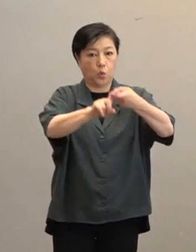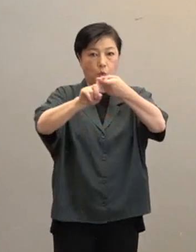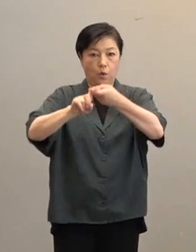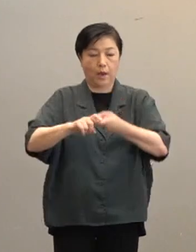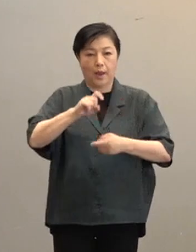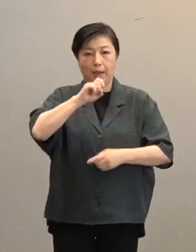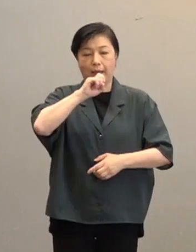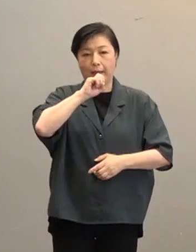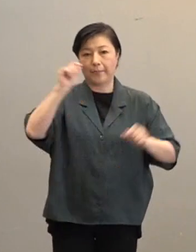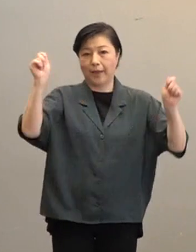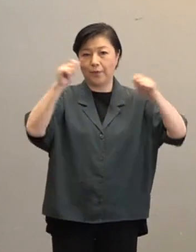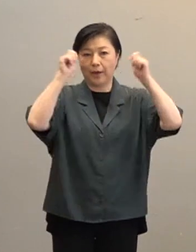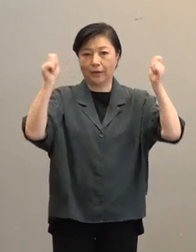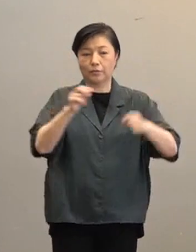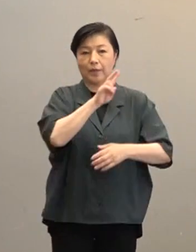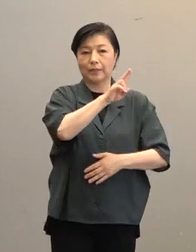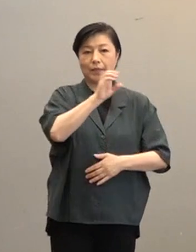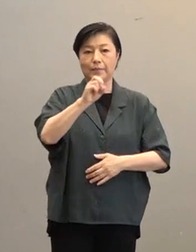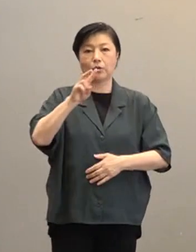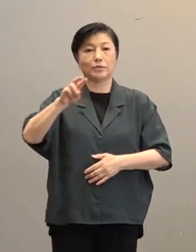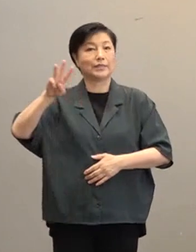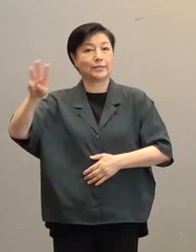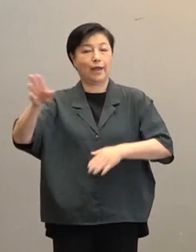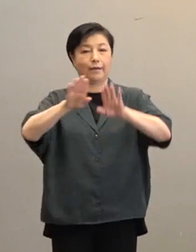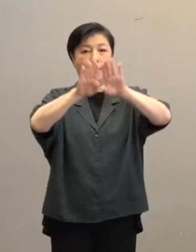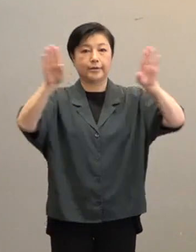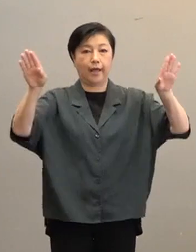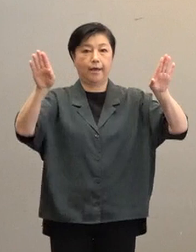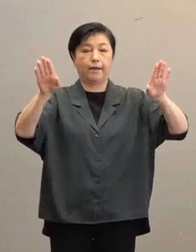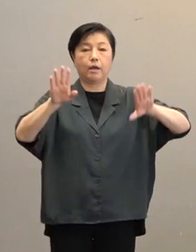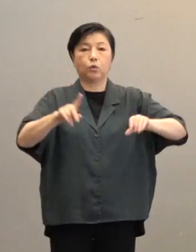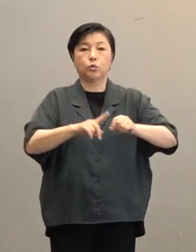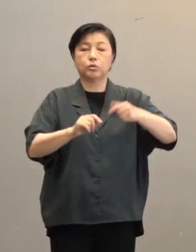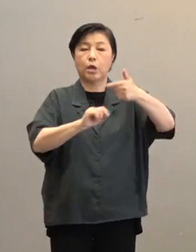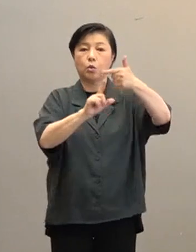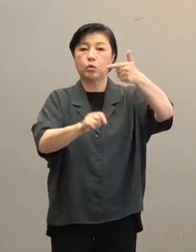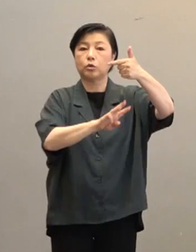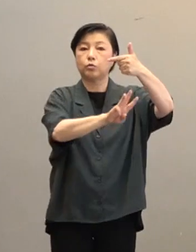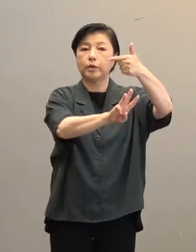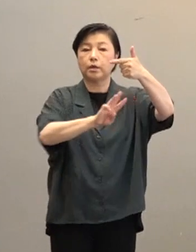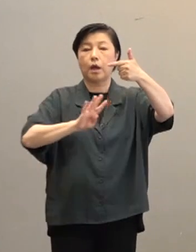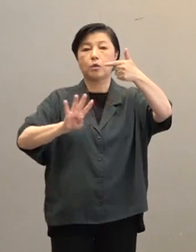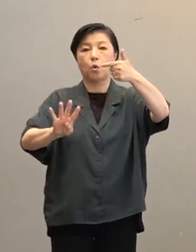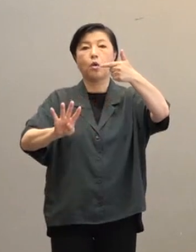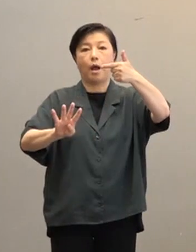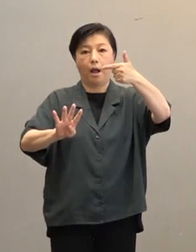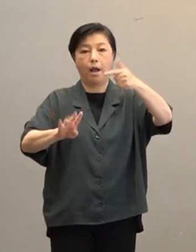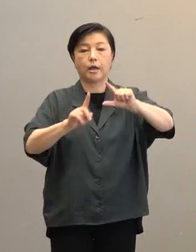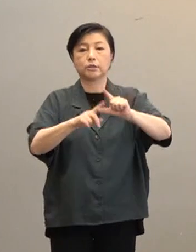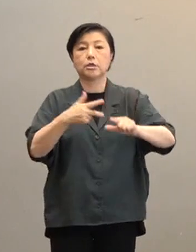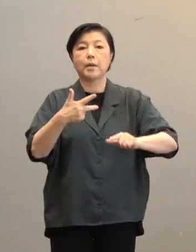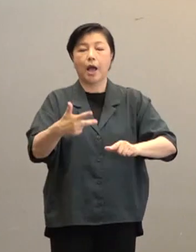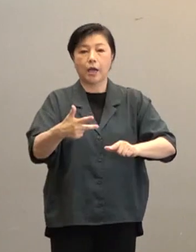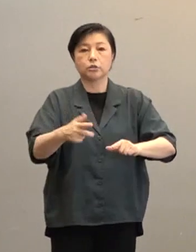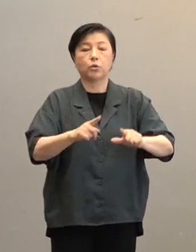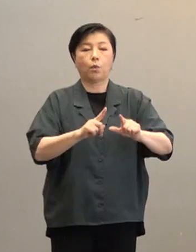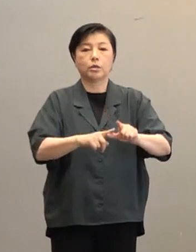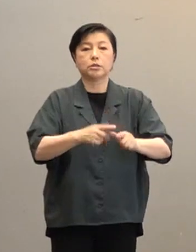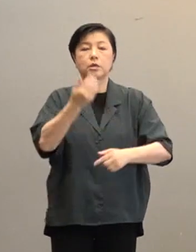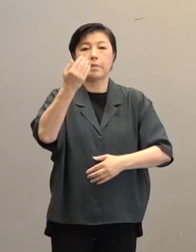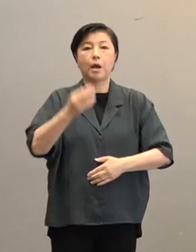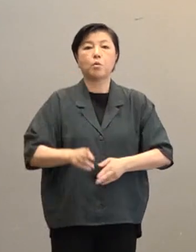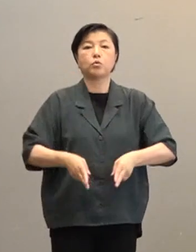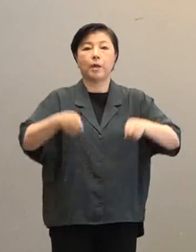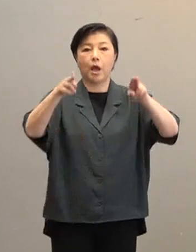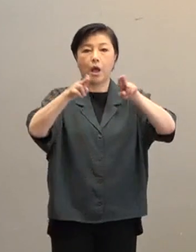ル2023が開催をされます。今年は6月3日と4日、千葉市の千葉ポートパーク円